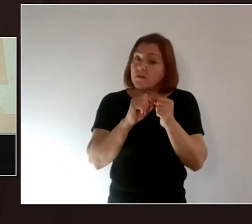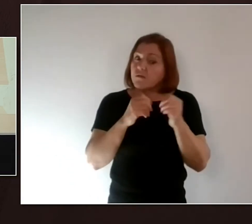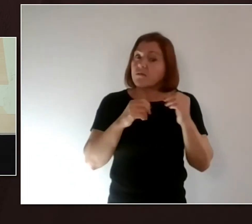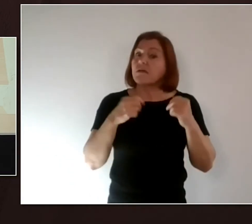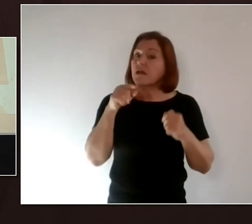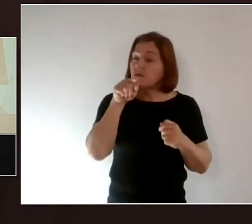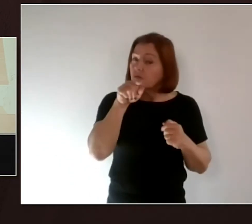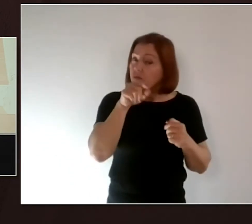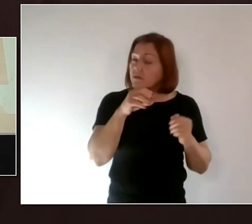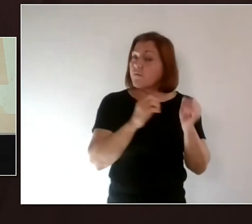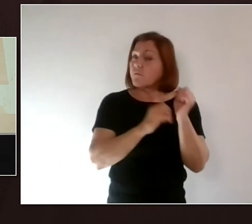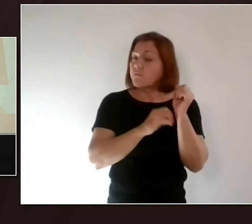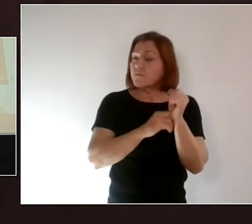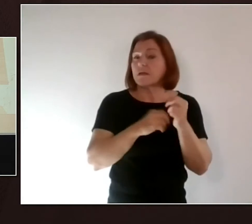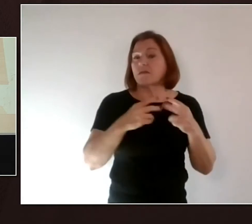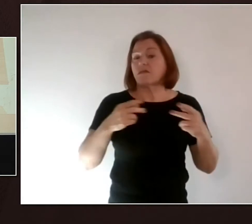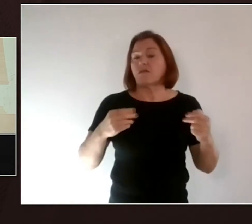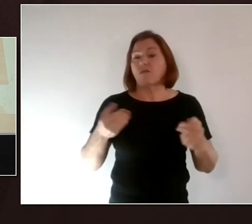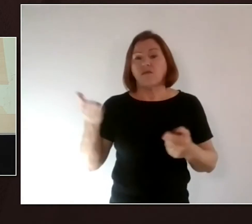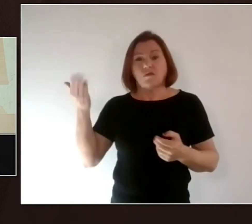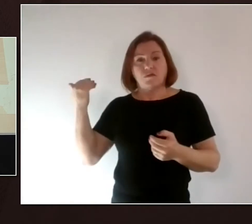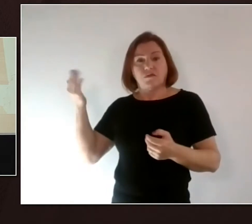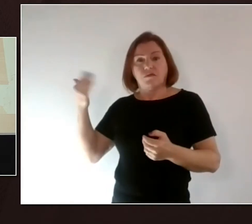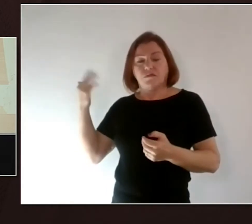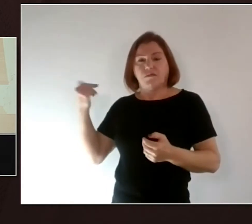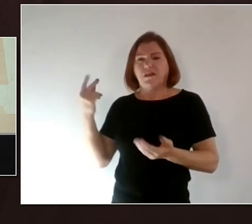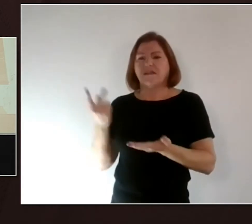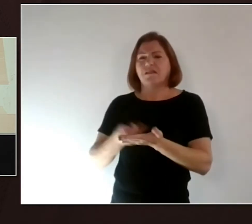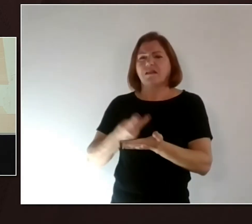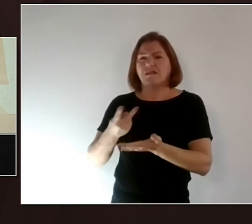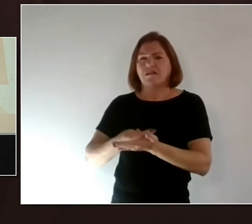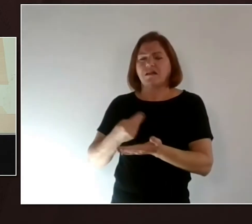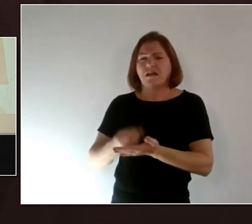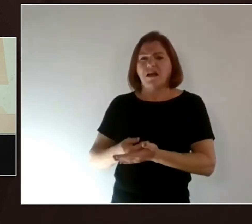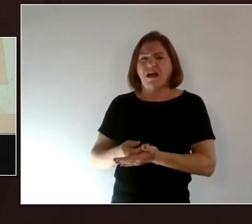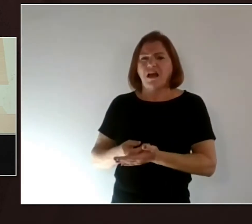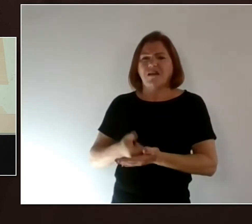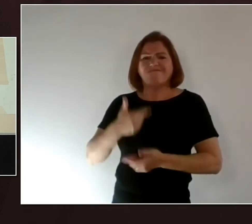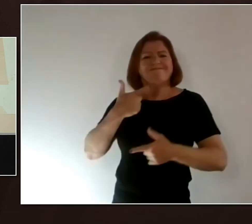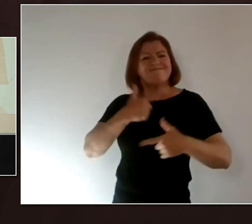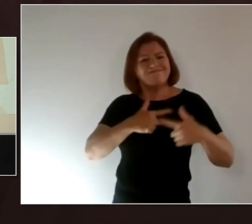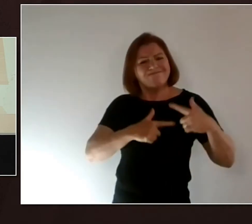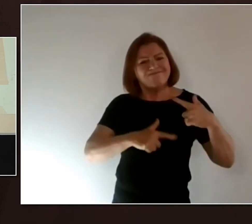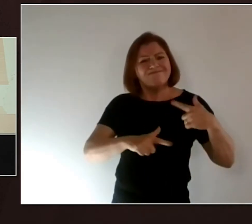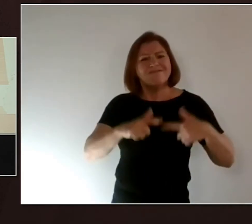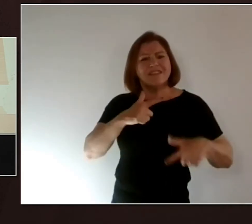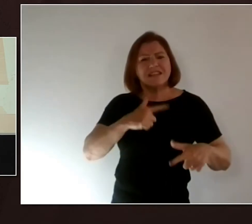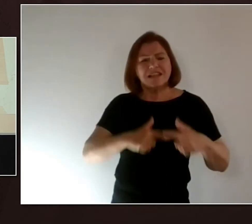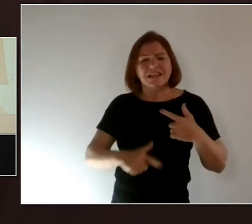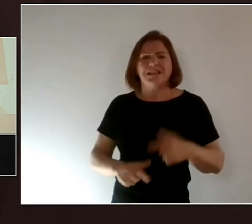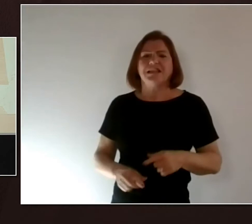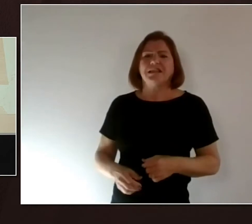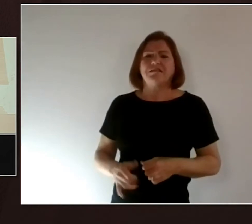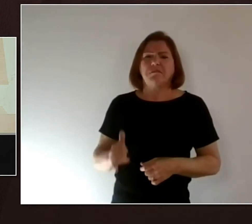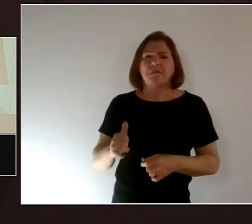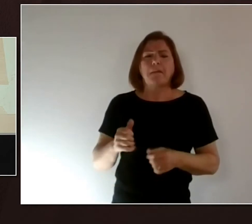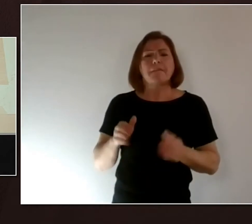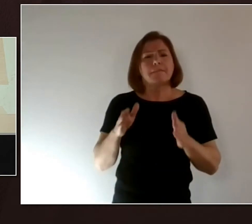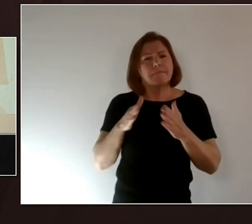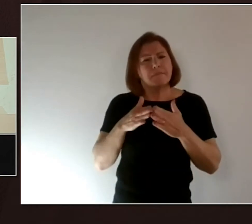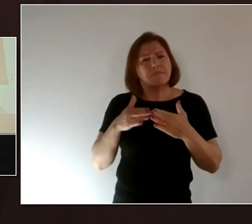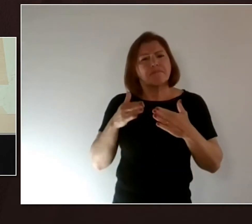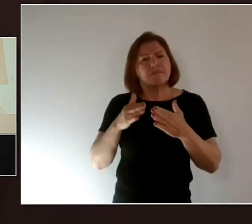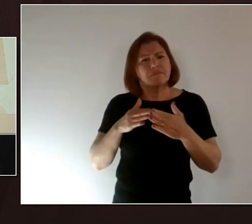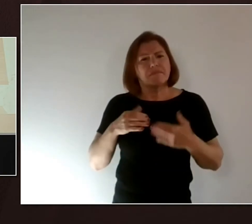nos limpar, não é? Vamos pedir perdão para o Senhor, perdão para as pessoas se houver necessidade, mas vamos limpar,